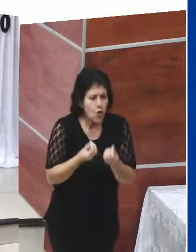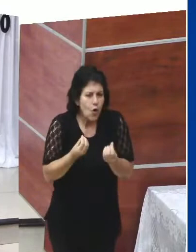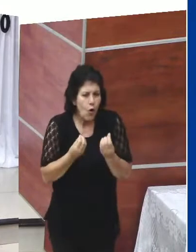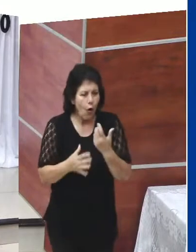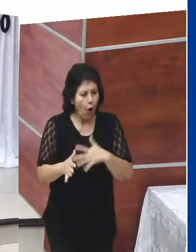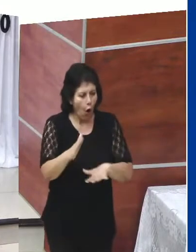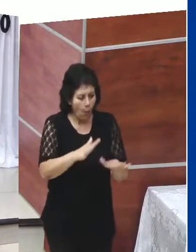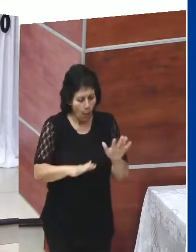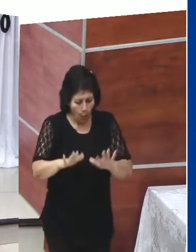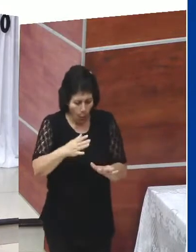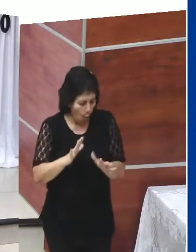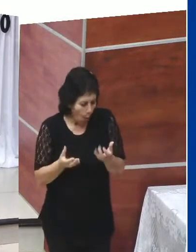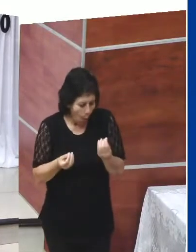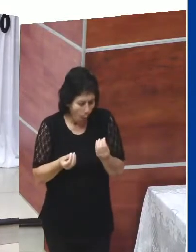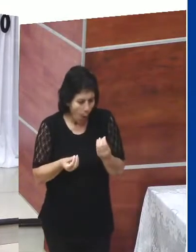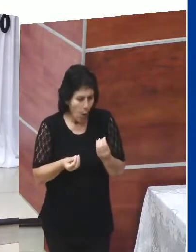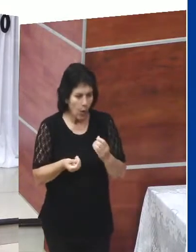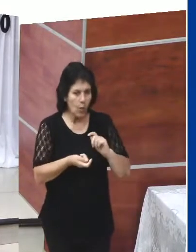mejor presente.